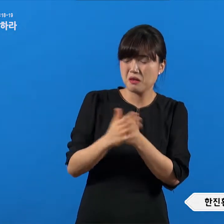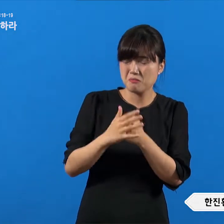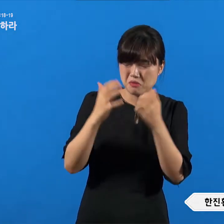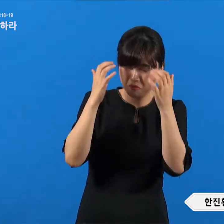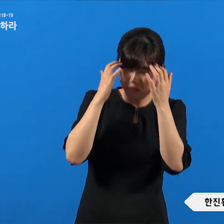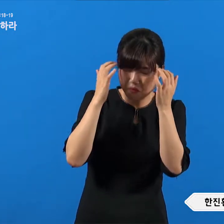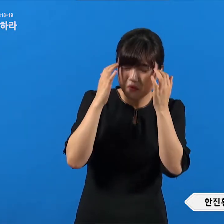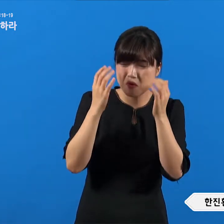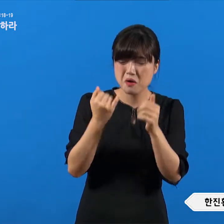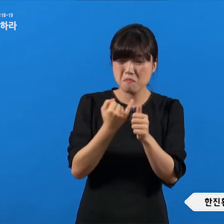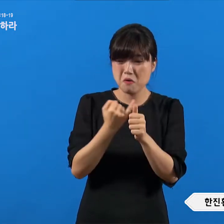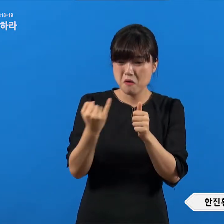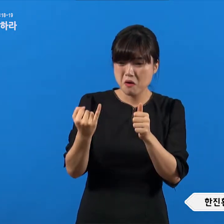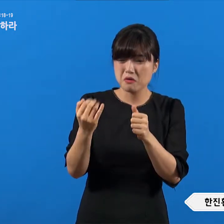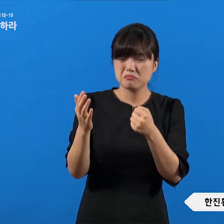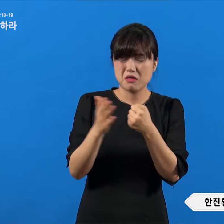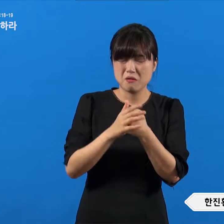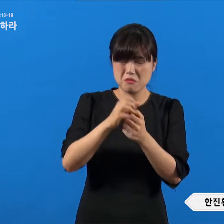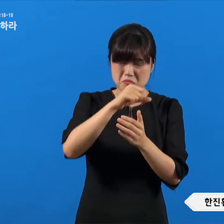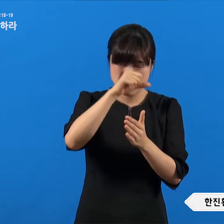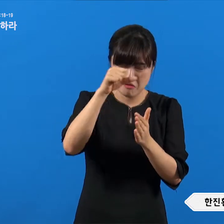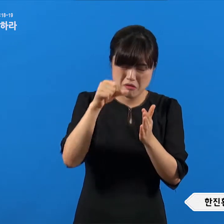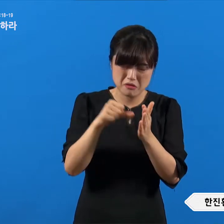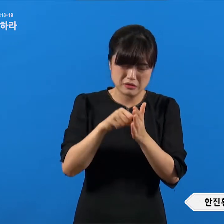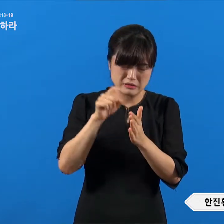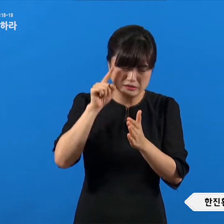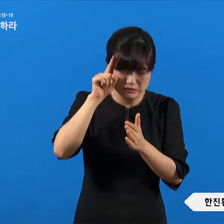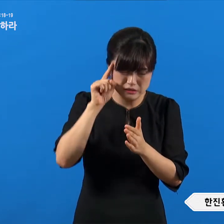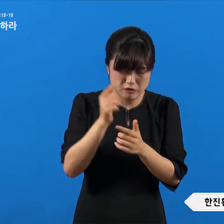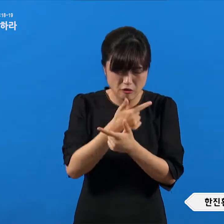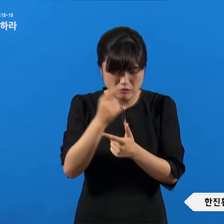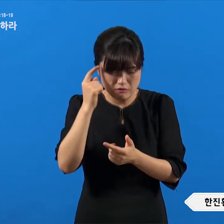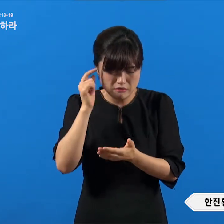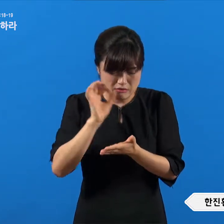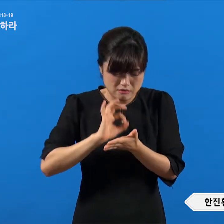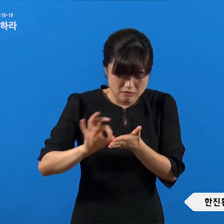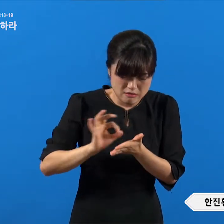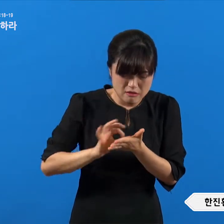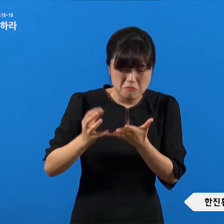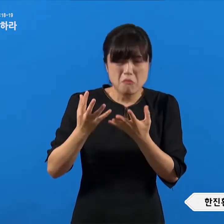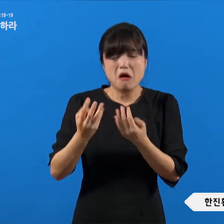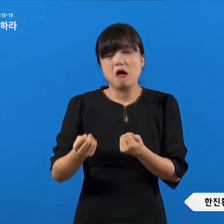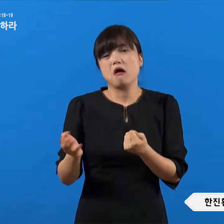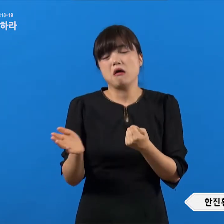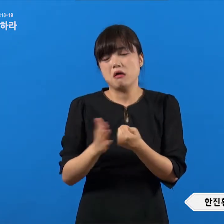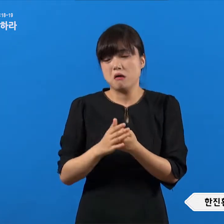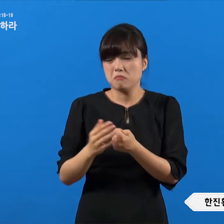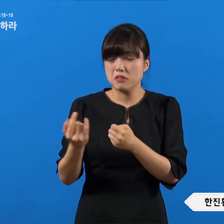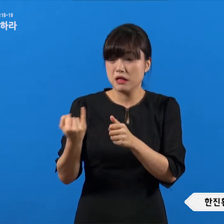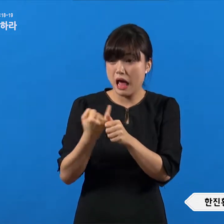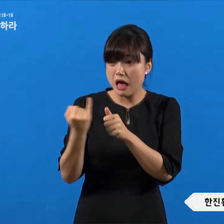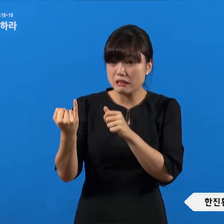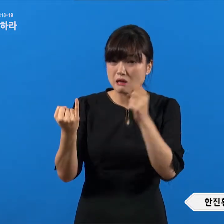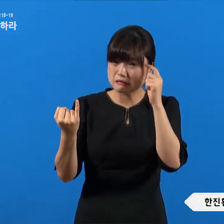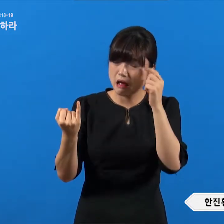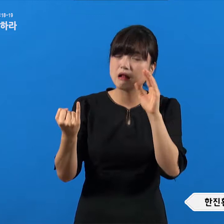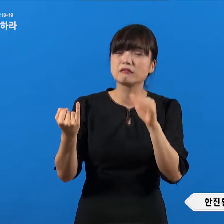사모라는 것 때문에 평생을 스트레스 속에서 산 사람, 그 생각을 하면 마음이 짠해